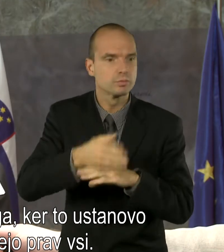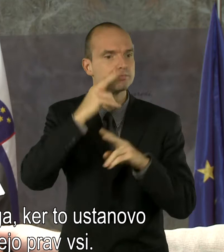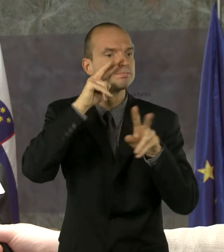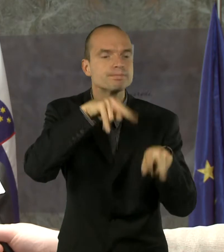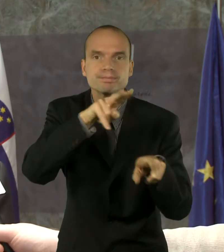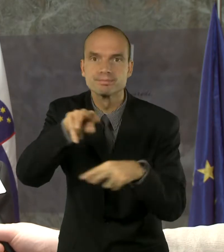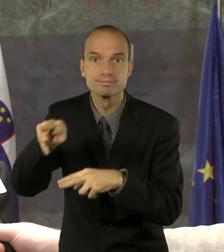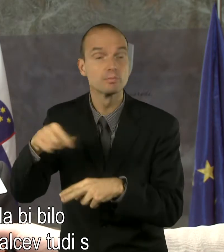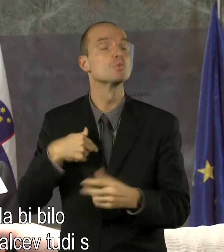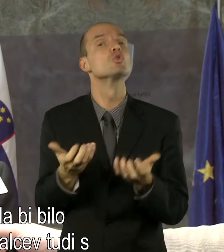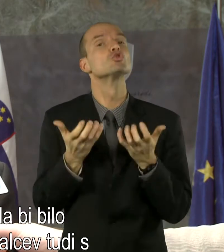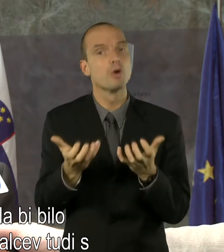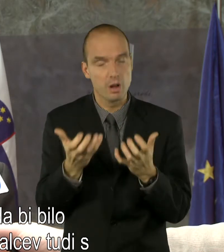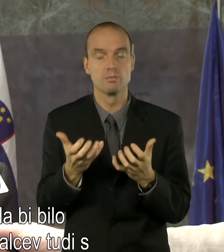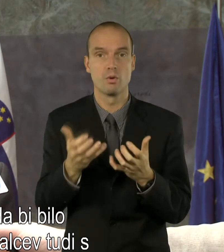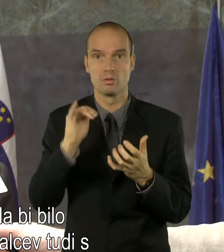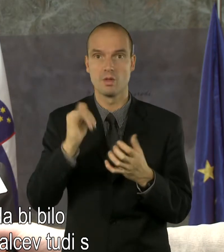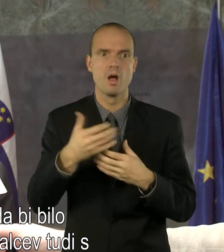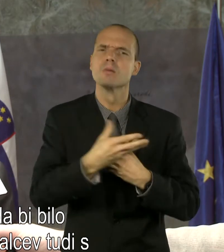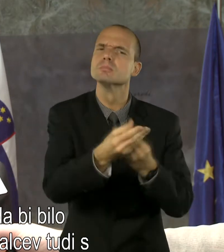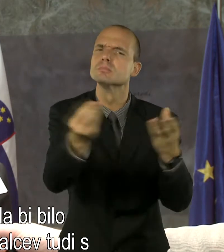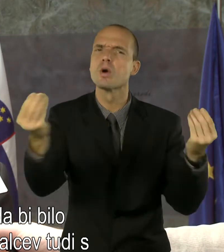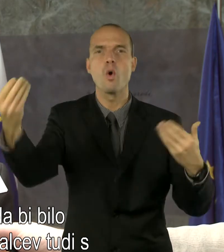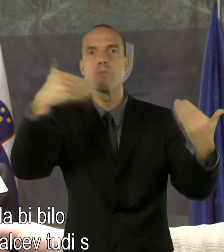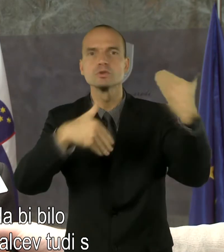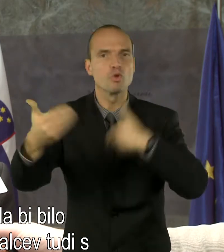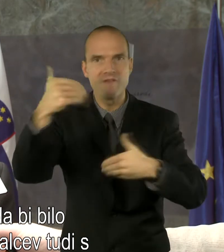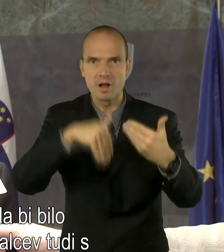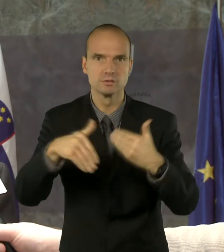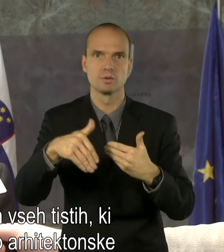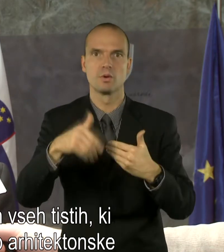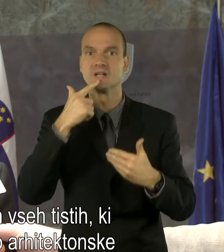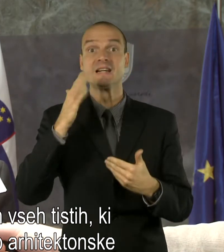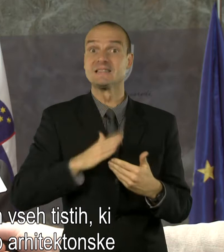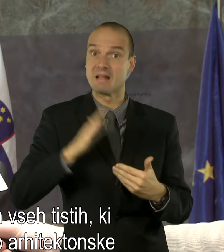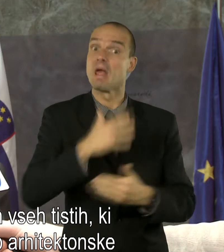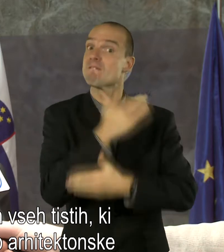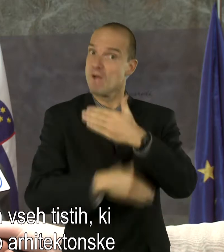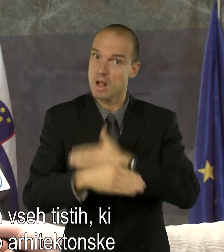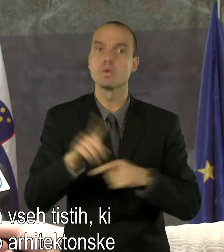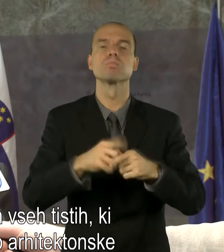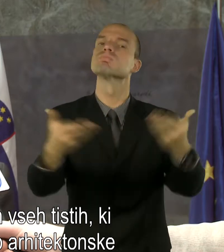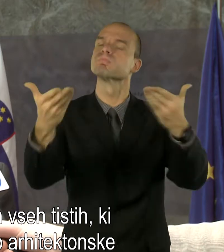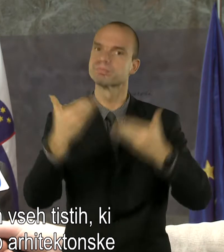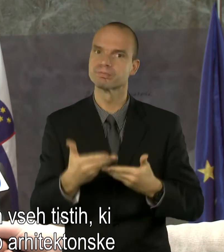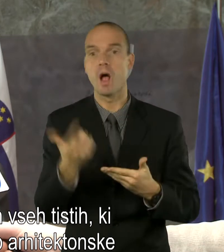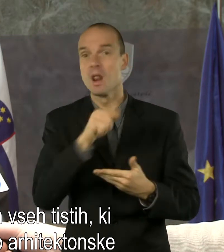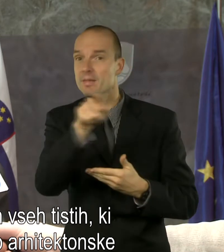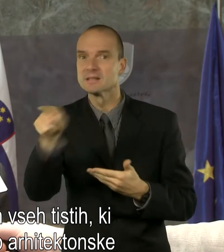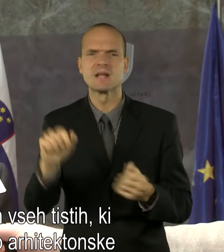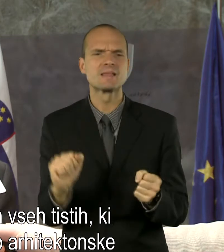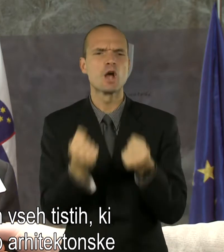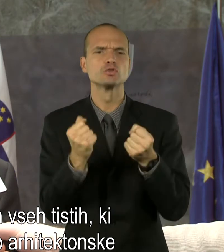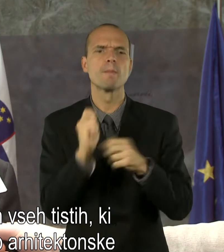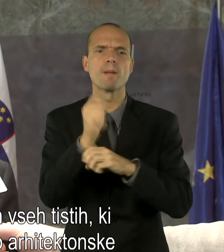vsi. In želimo si, da bi veliko obiskovalcev bilo tudi s strani invalidov in vseh tistih, ki težje